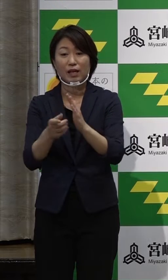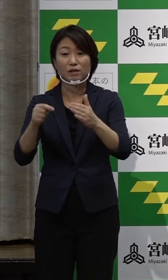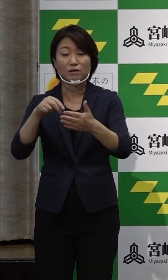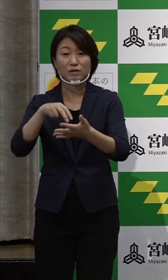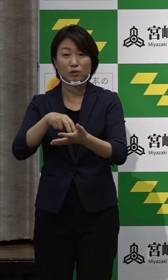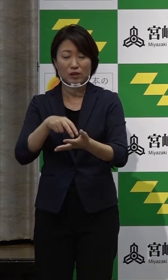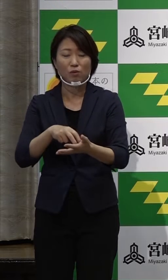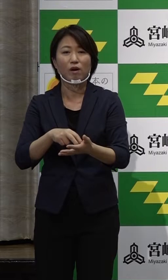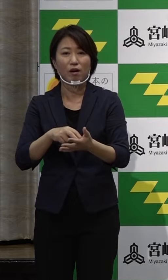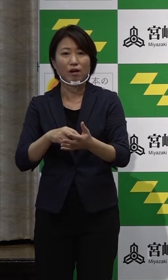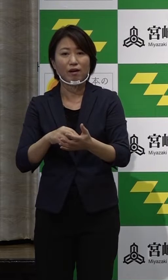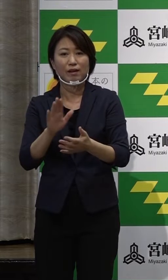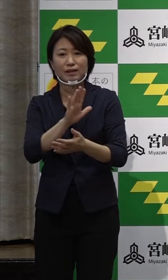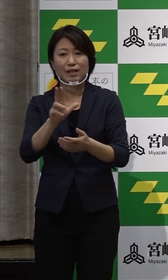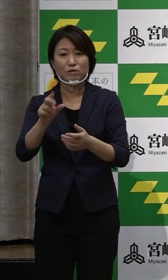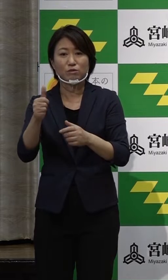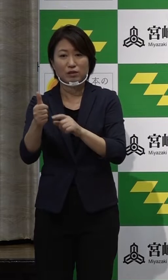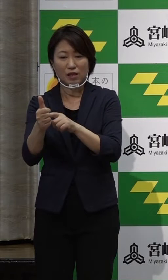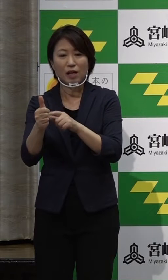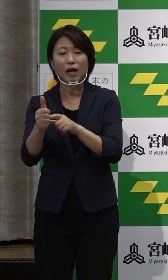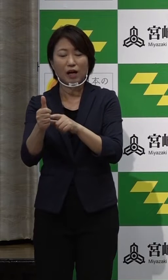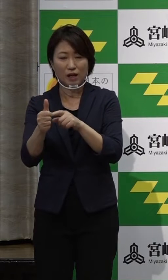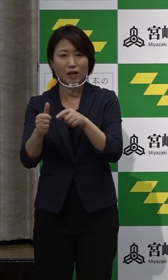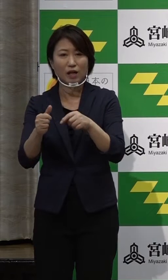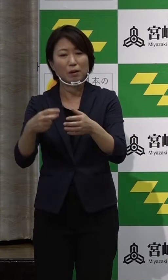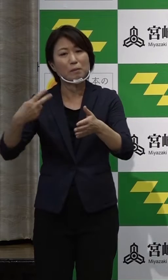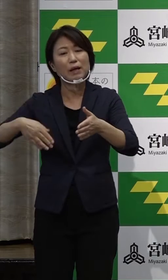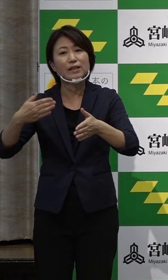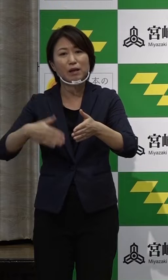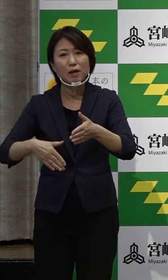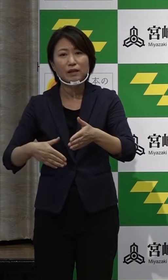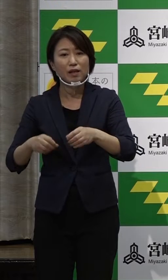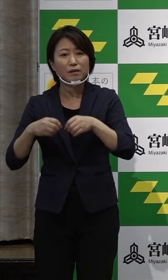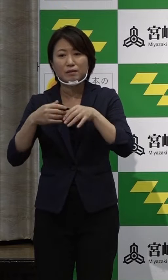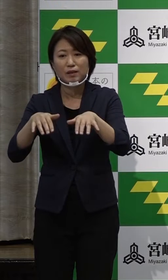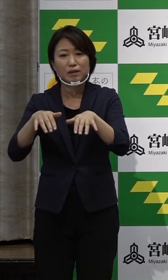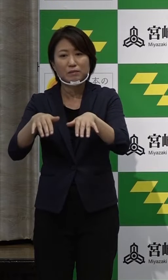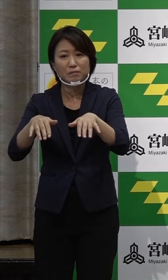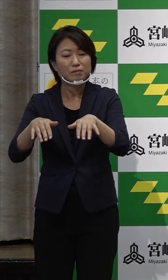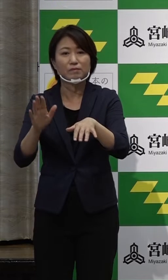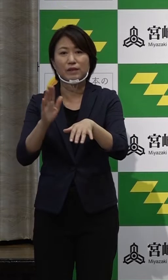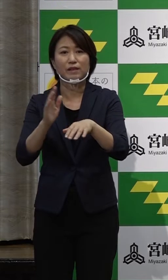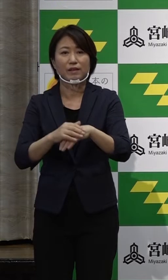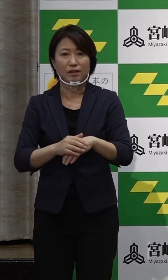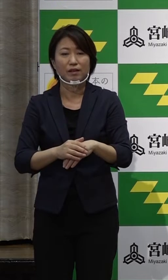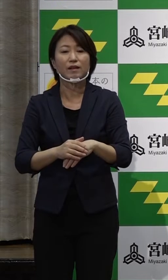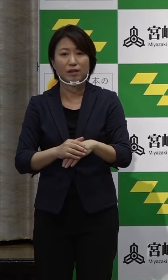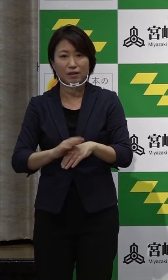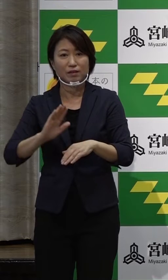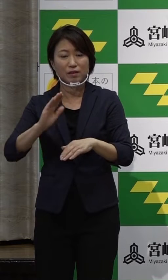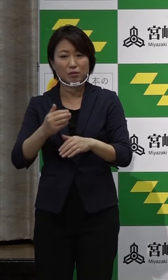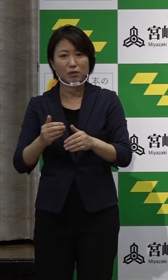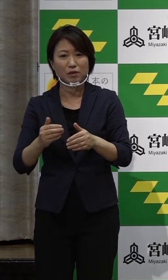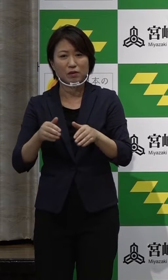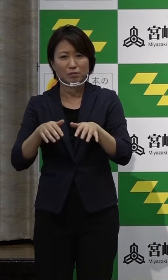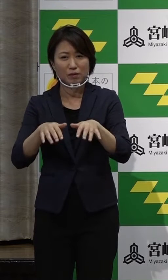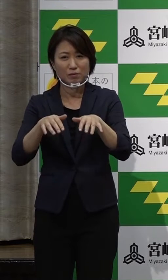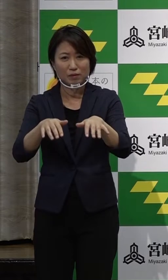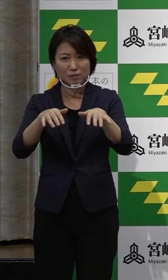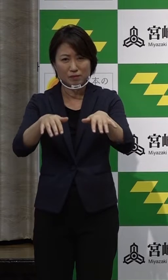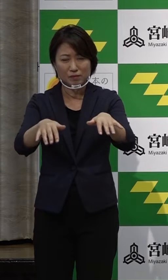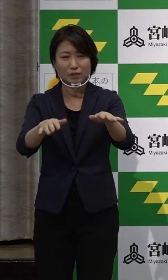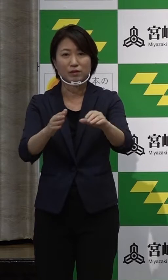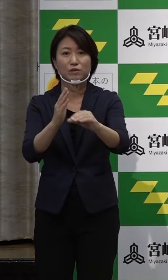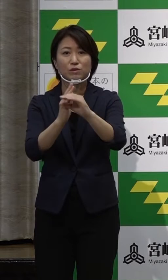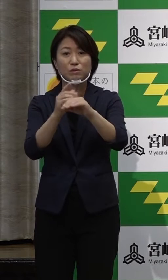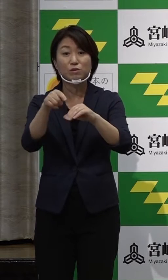格的な波にさらされてはいなかったというふうにこれまで考えております。そのような状況の中でここまでじわじわと感染が拡大